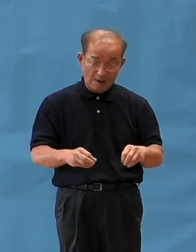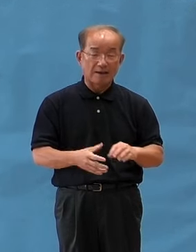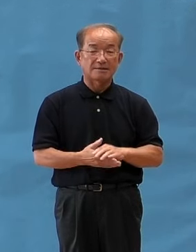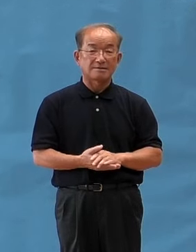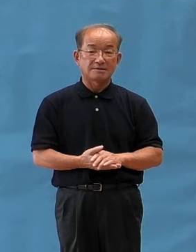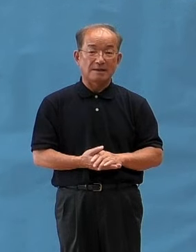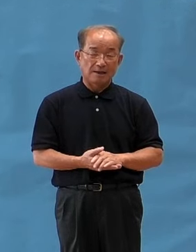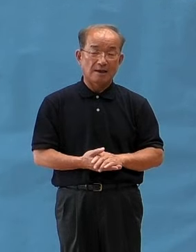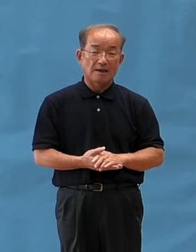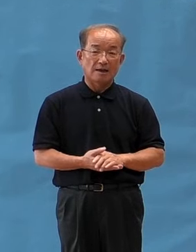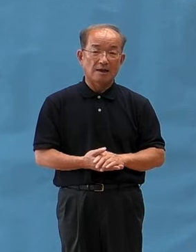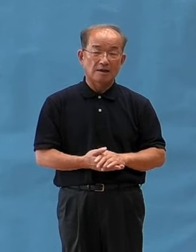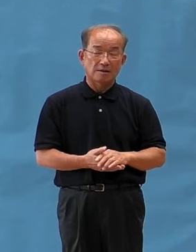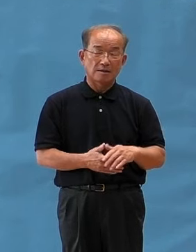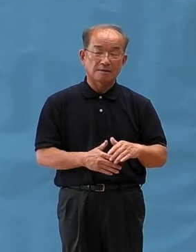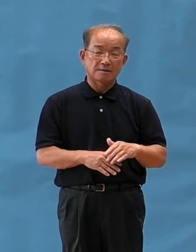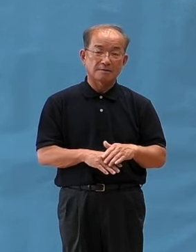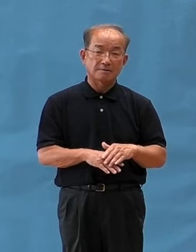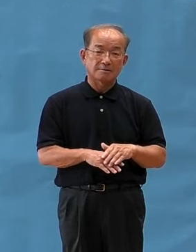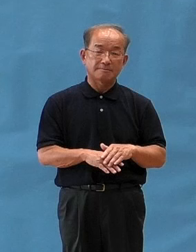ところでその、